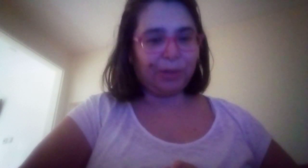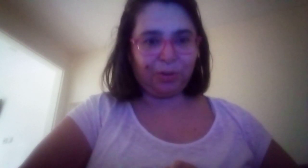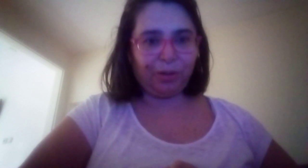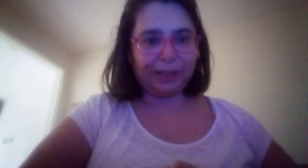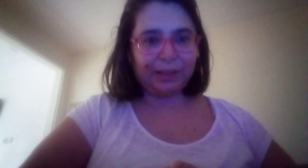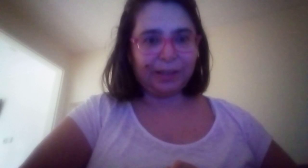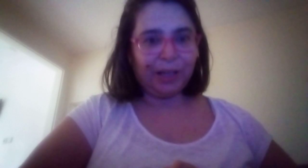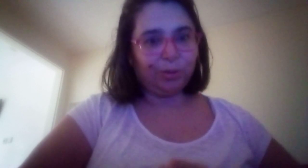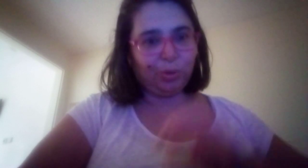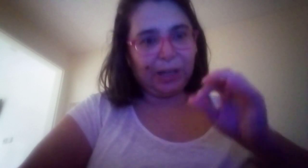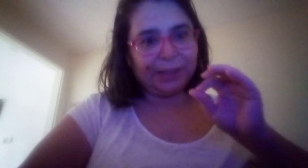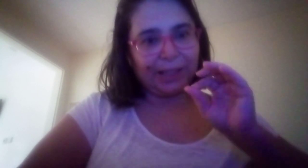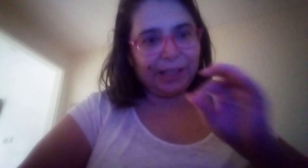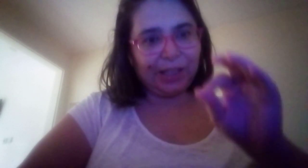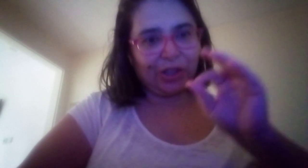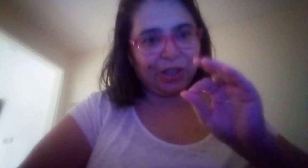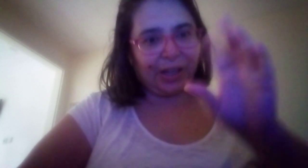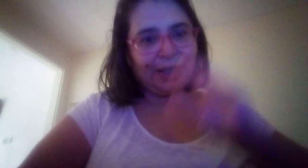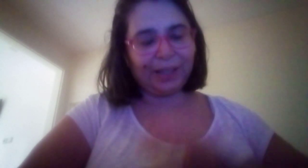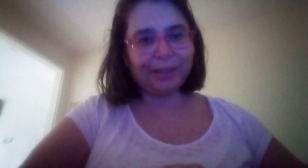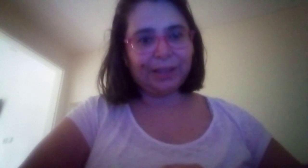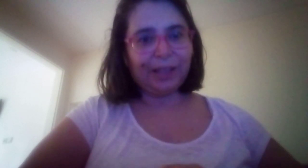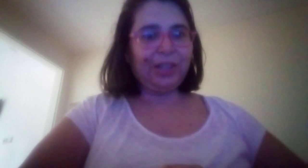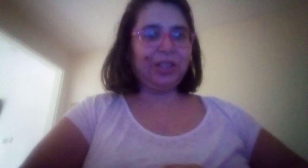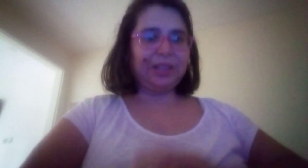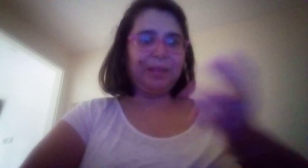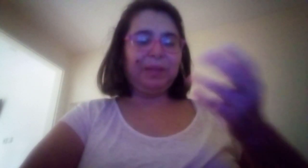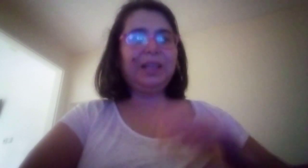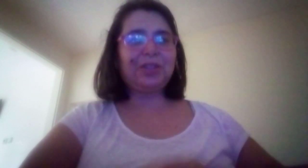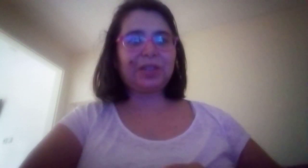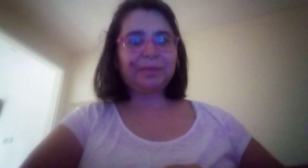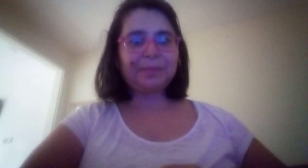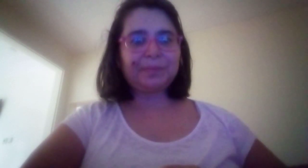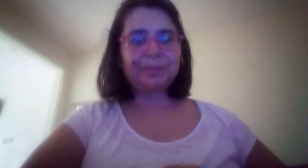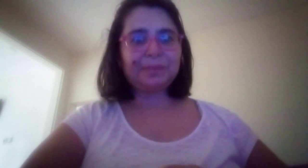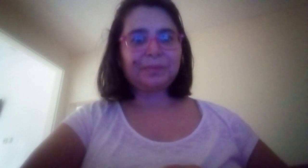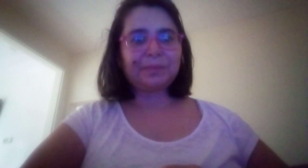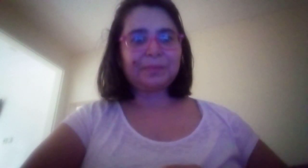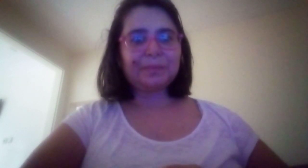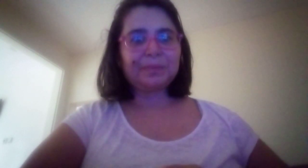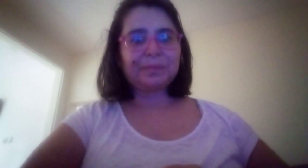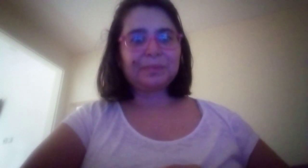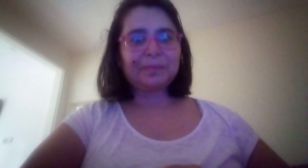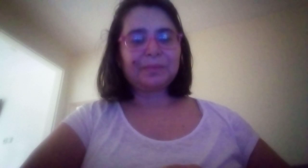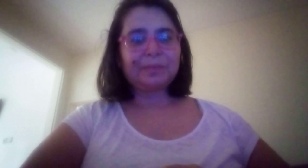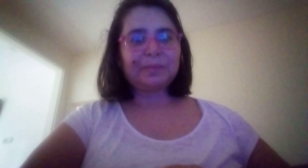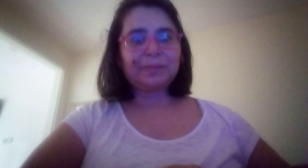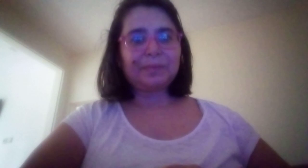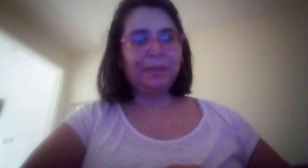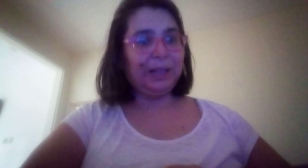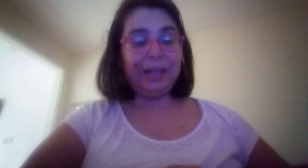içiyorlar dünyanın en iyi içeceği ayran işte size milli içki milli